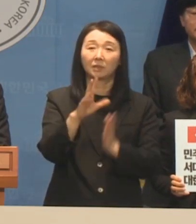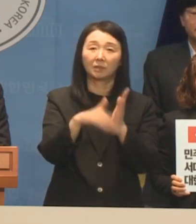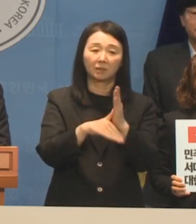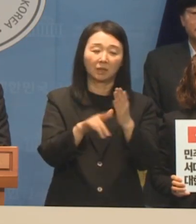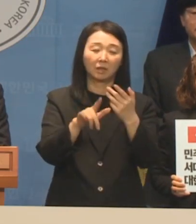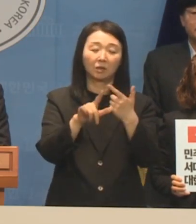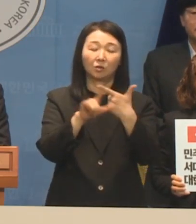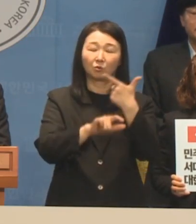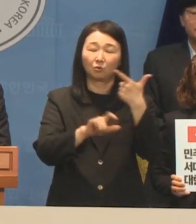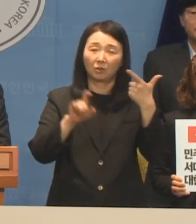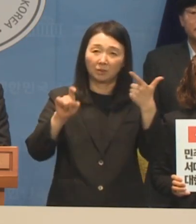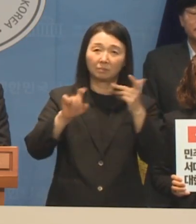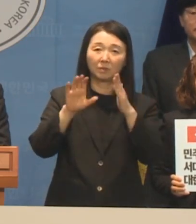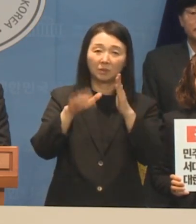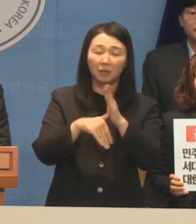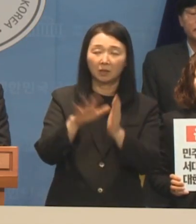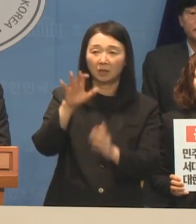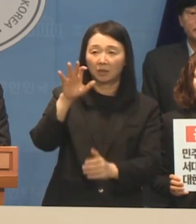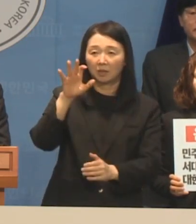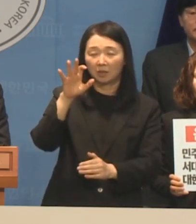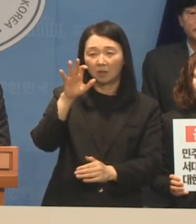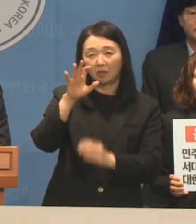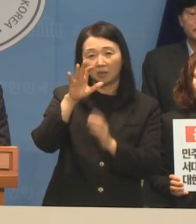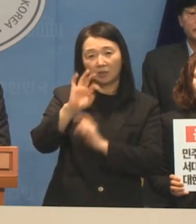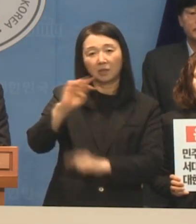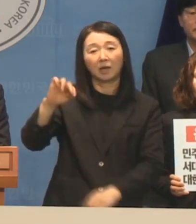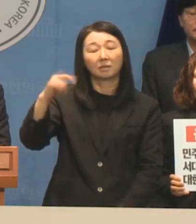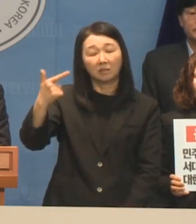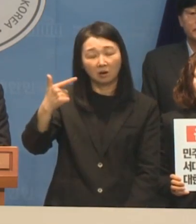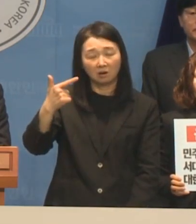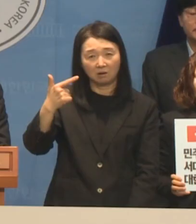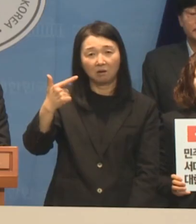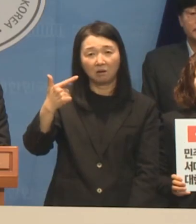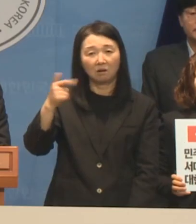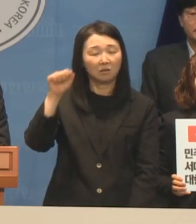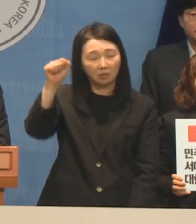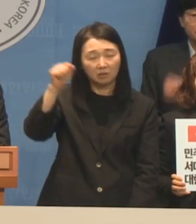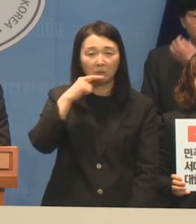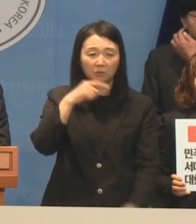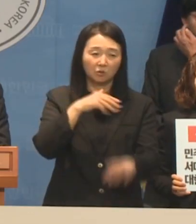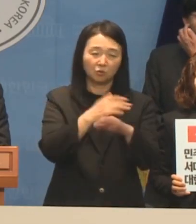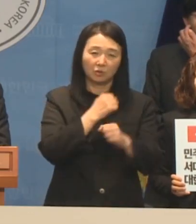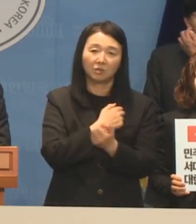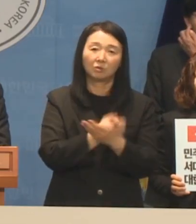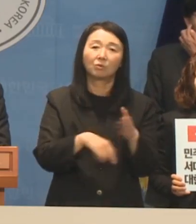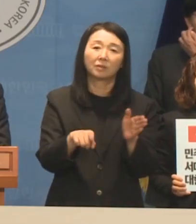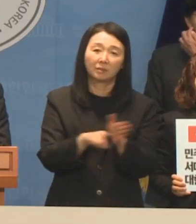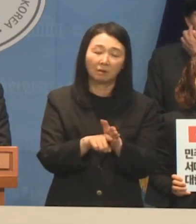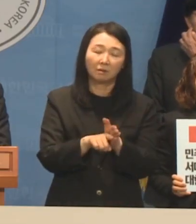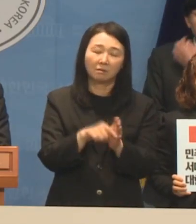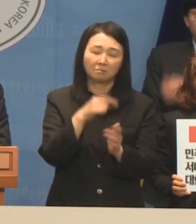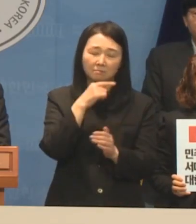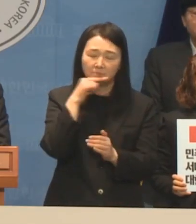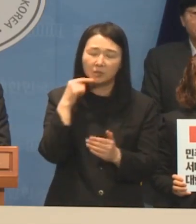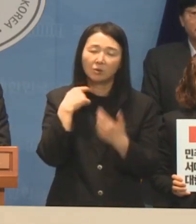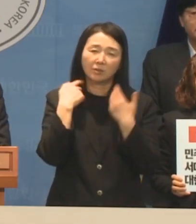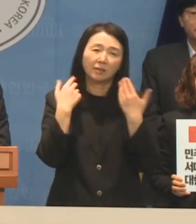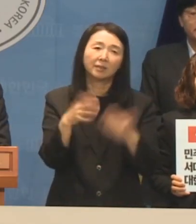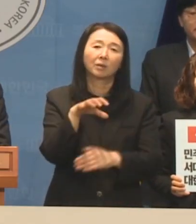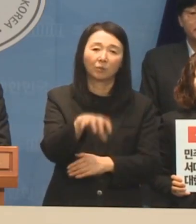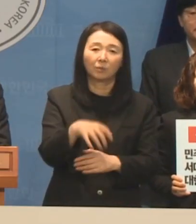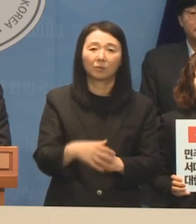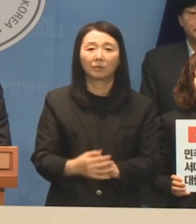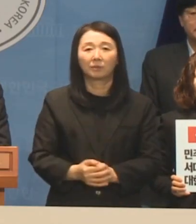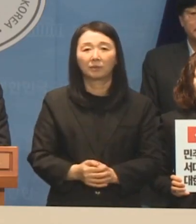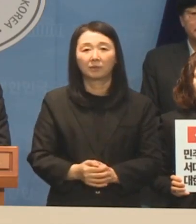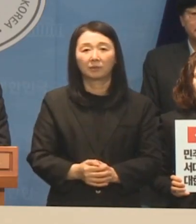항쟁의 이한열 열사, 또 명지대학교의 강경대 열사가 민주주의를 지키기 위해서 피로 희생된 지역이기도